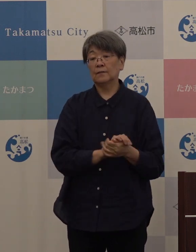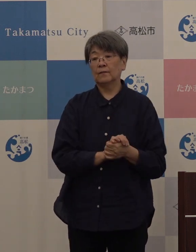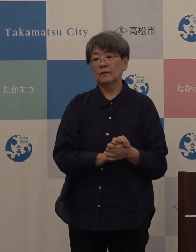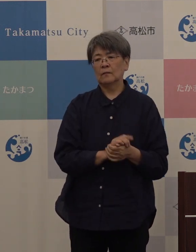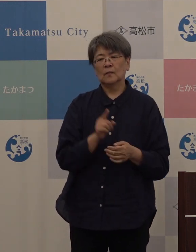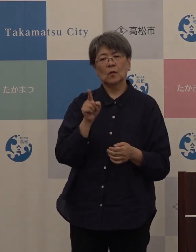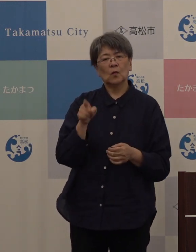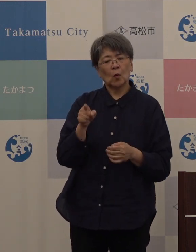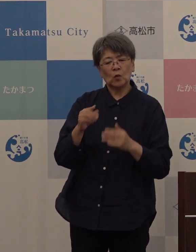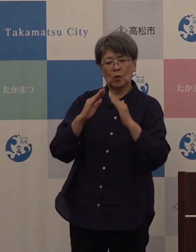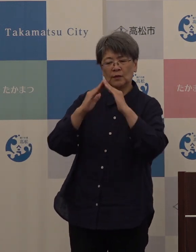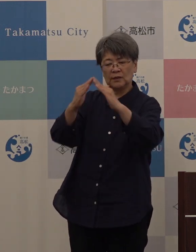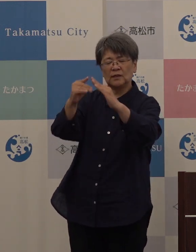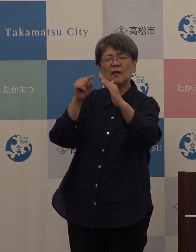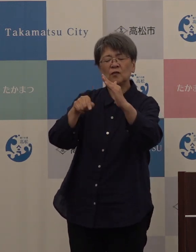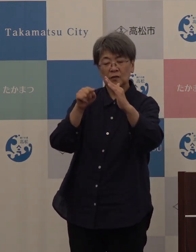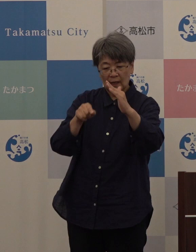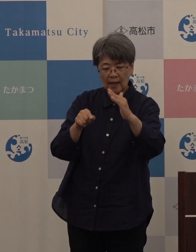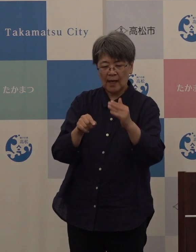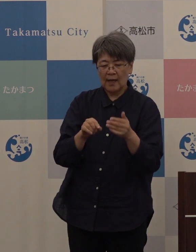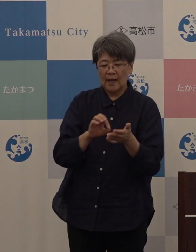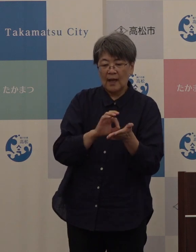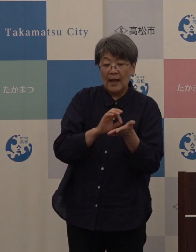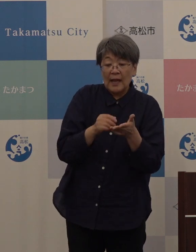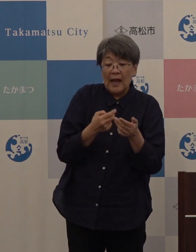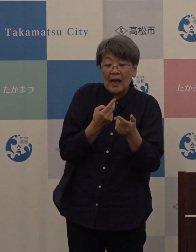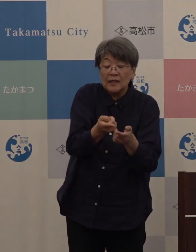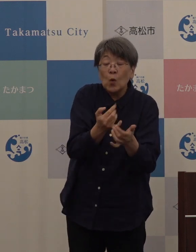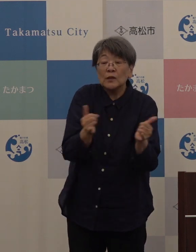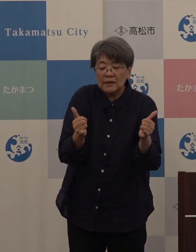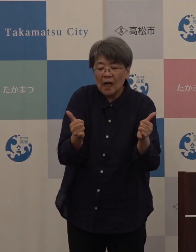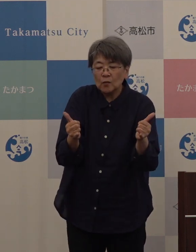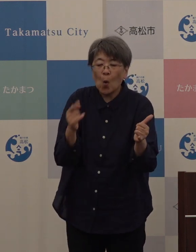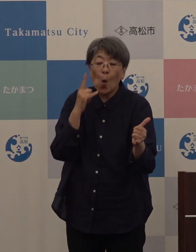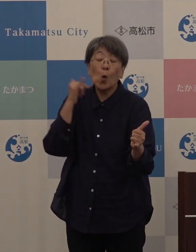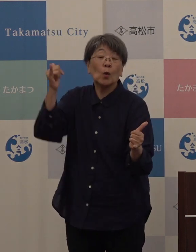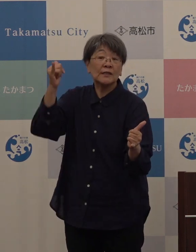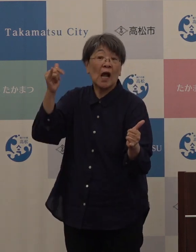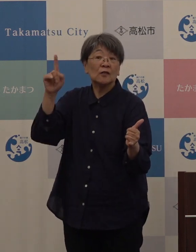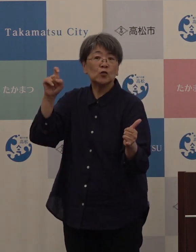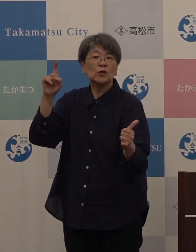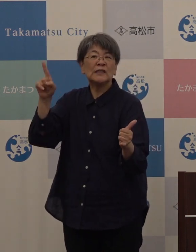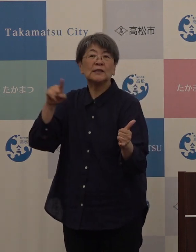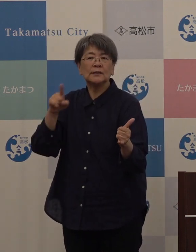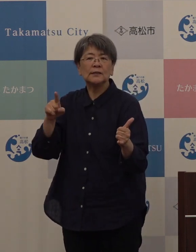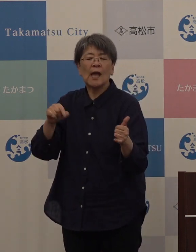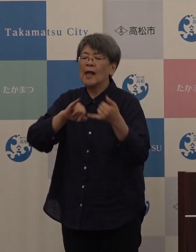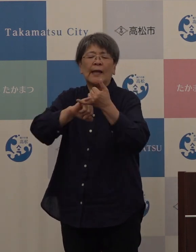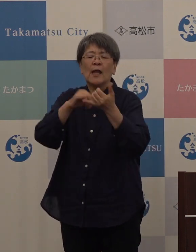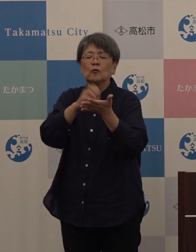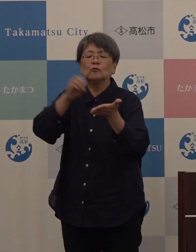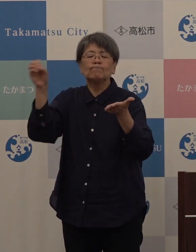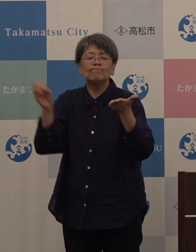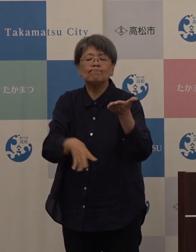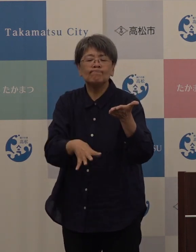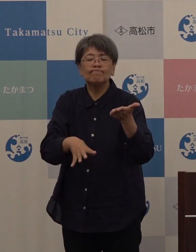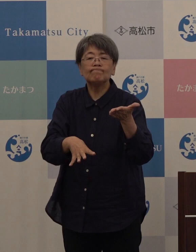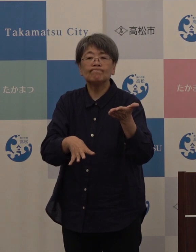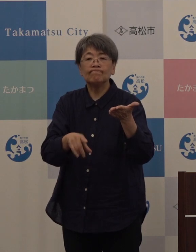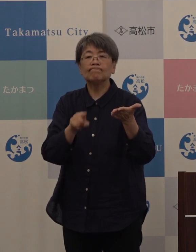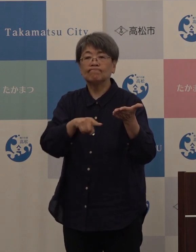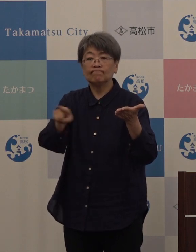この施設で、まあ、利用者11人の、まあ、保護者に対して契約解除の通知が、ま